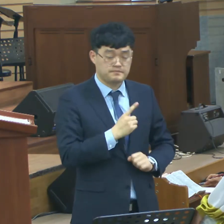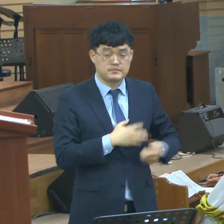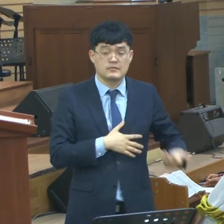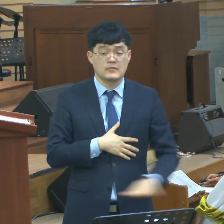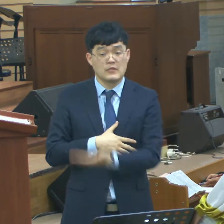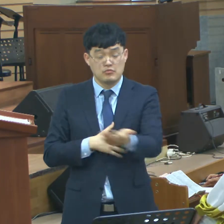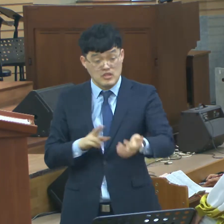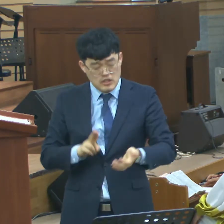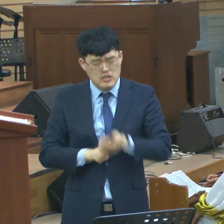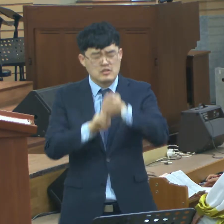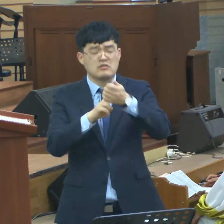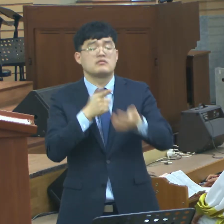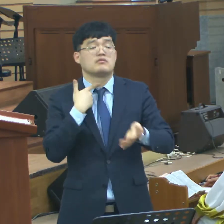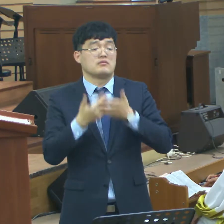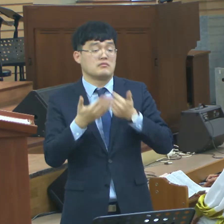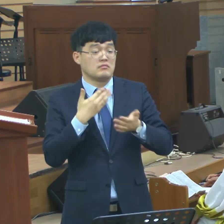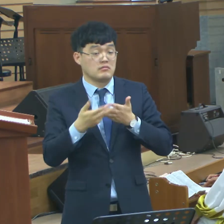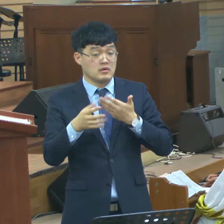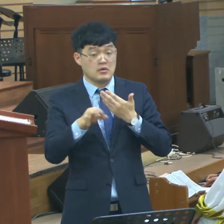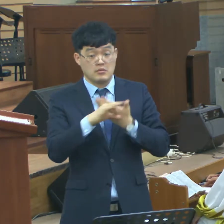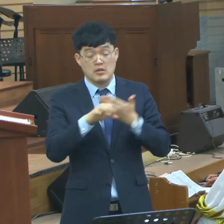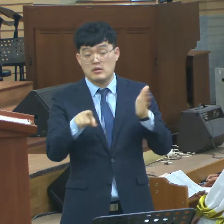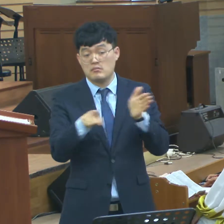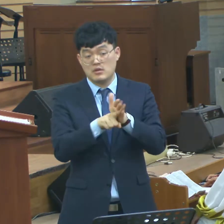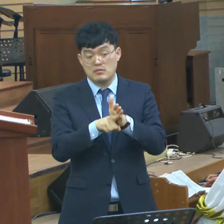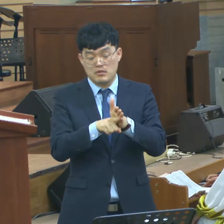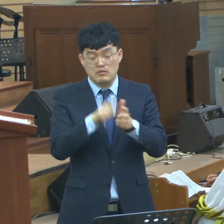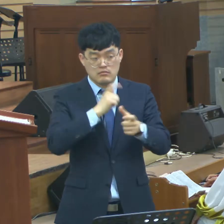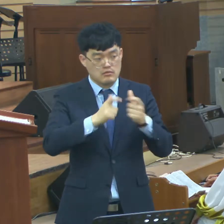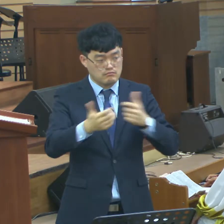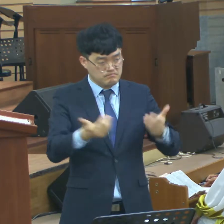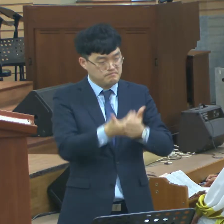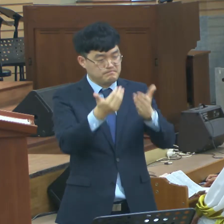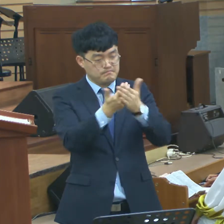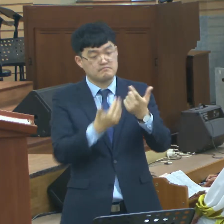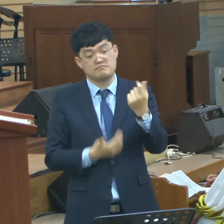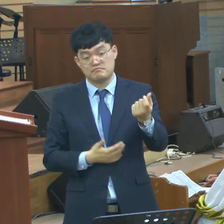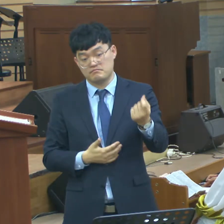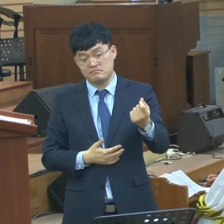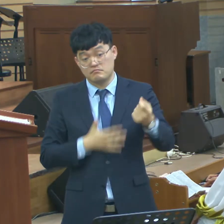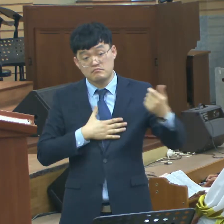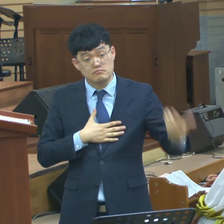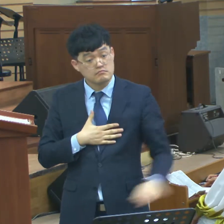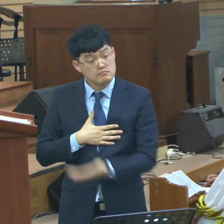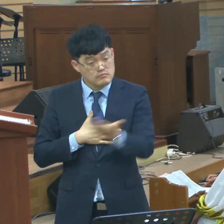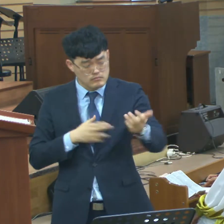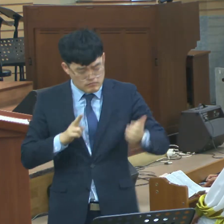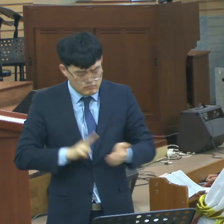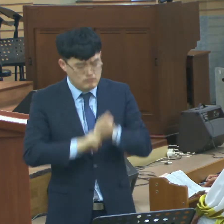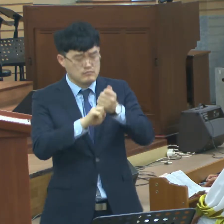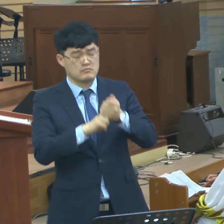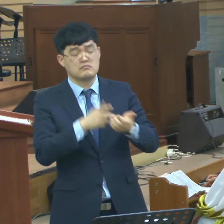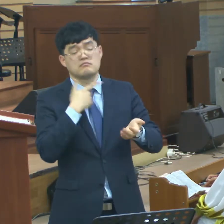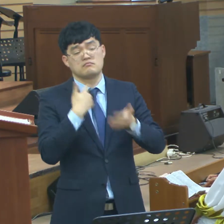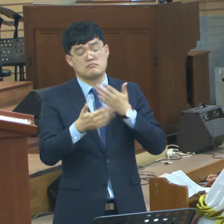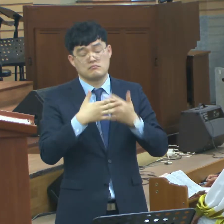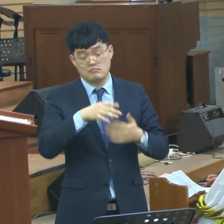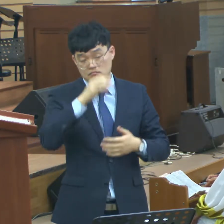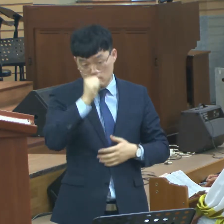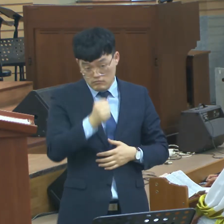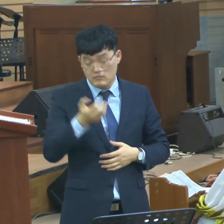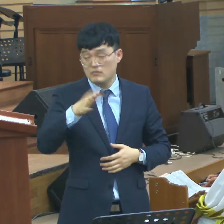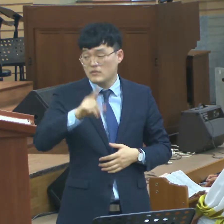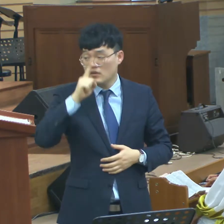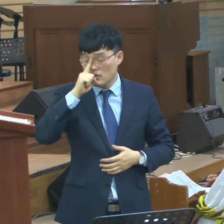믿음이 좋아져요. 저는 우리 성도들이 기적을 많이 경험하면 좋겠는데 근데 성경을 읽어보면